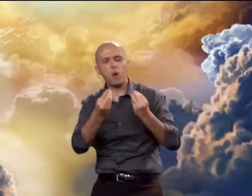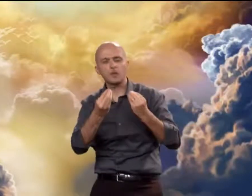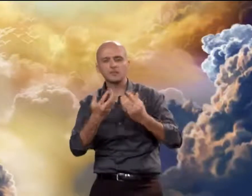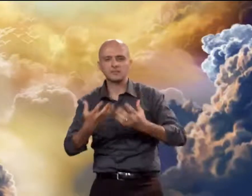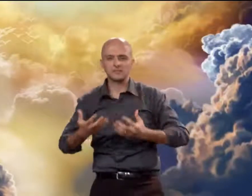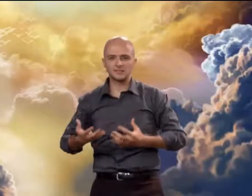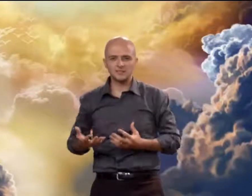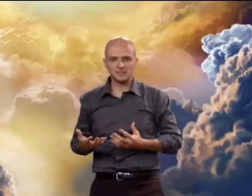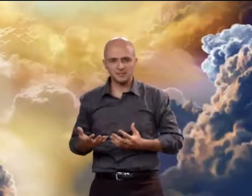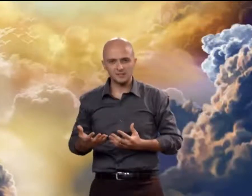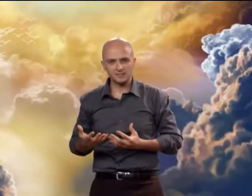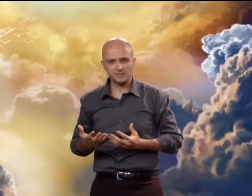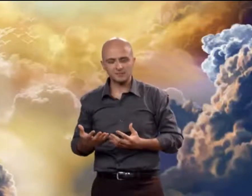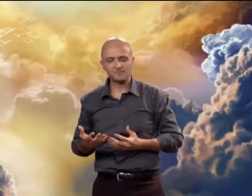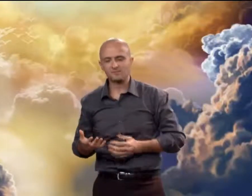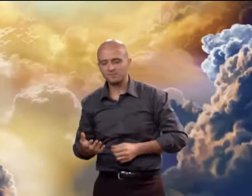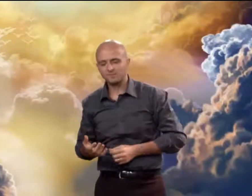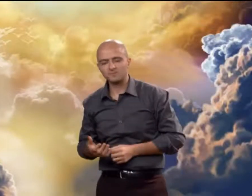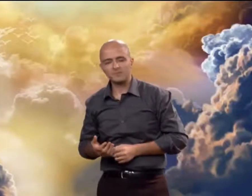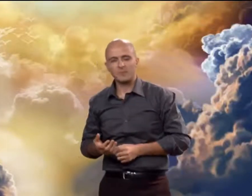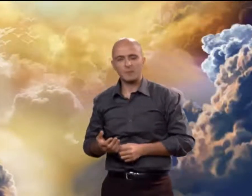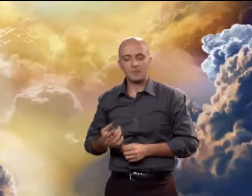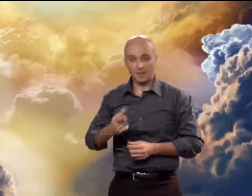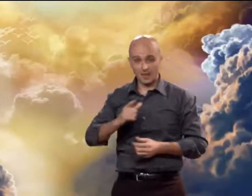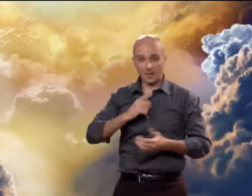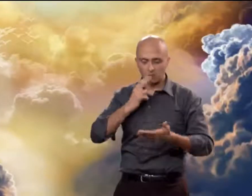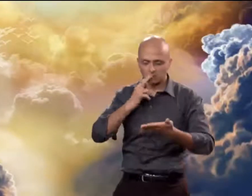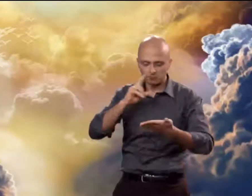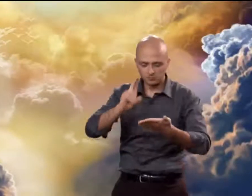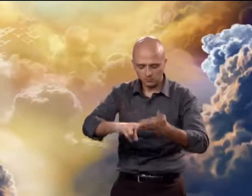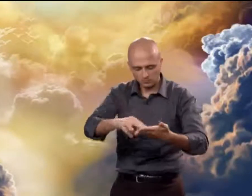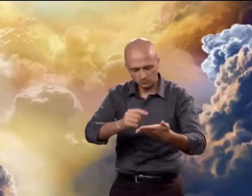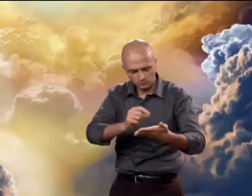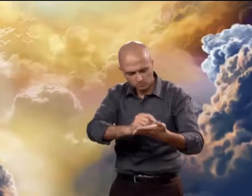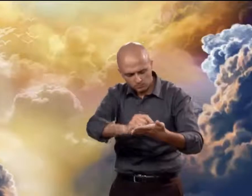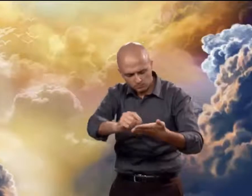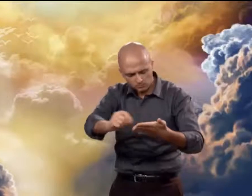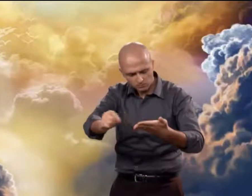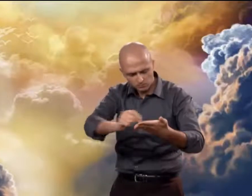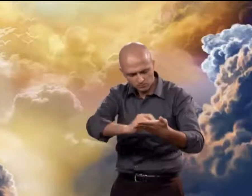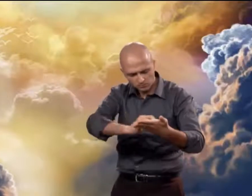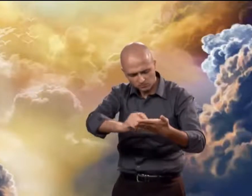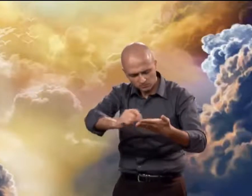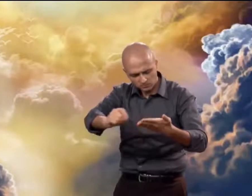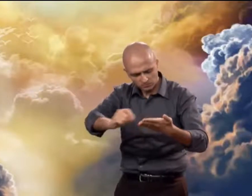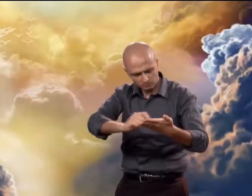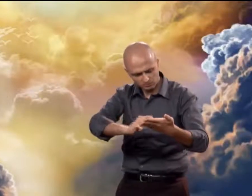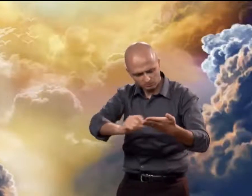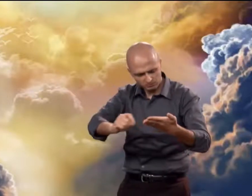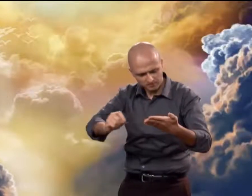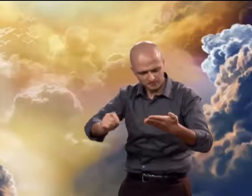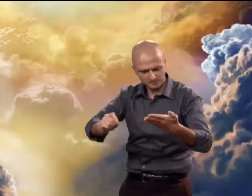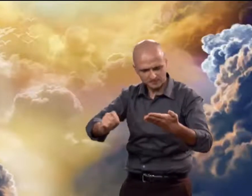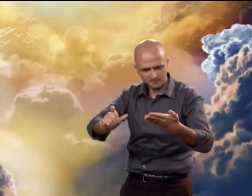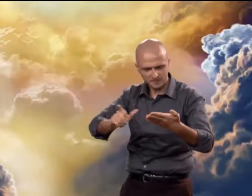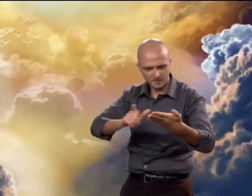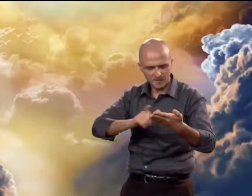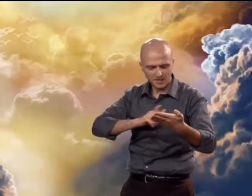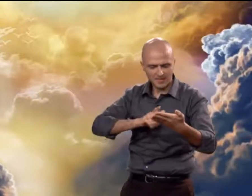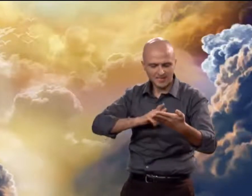a seus seguidores. Quando elas brotam, vocês mesmos percebem e sabem que o verão está próximo. Assim também, quando